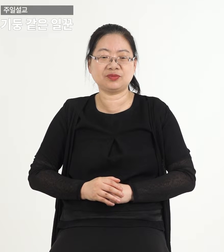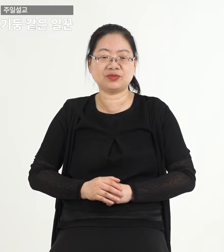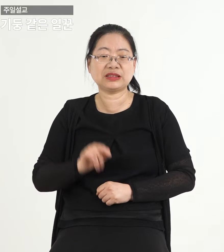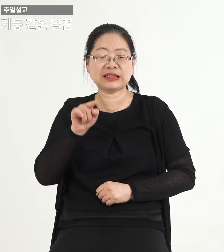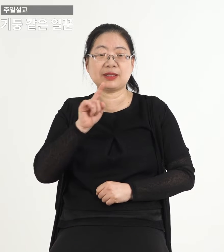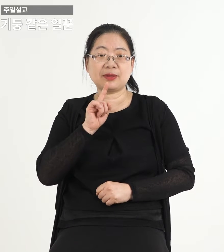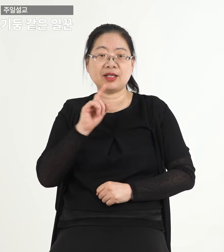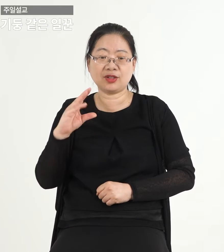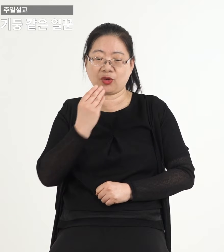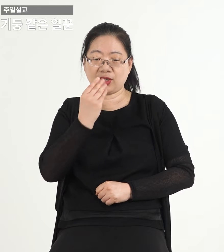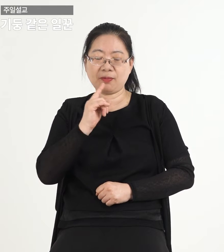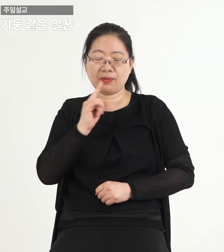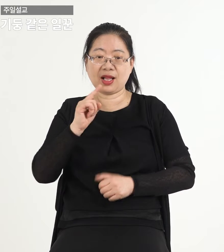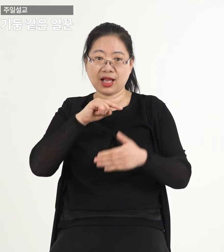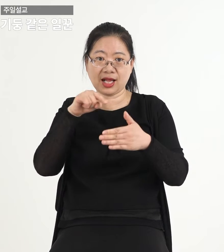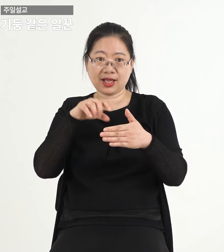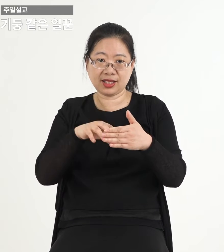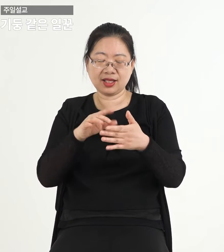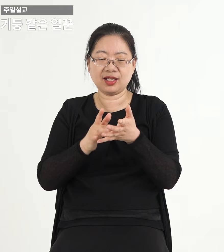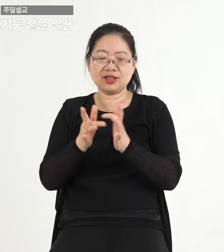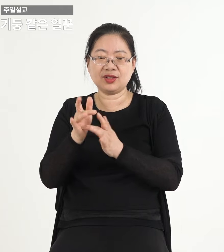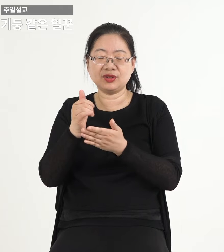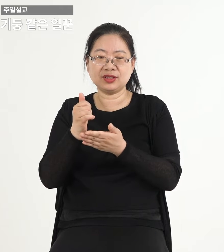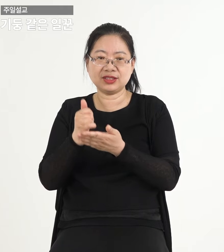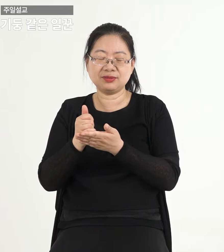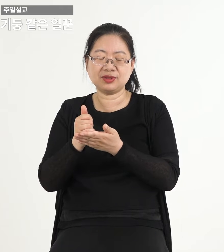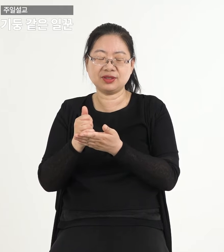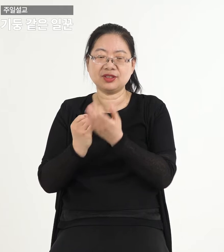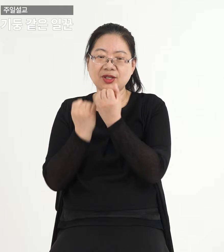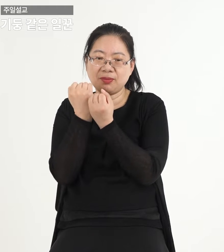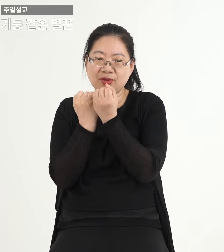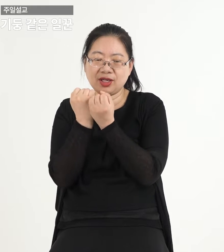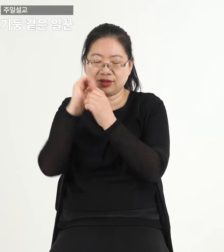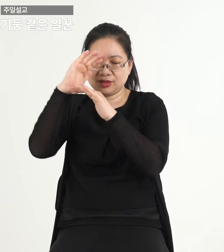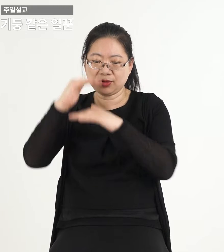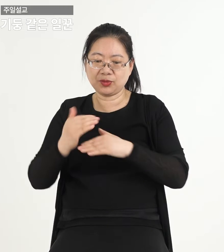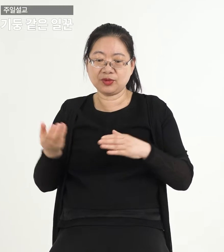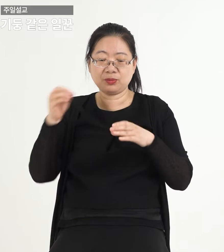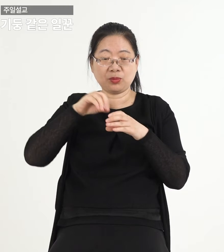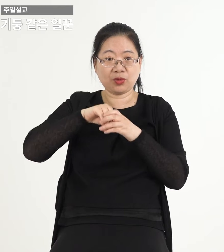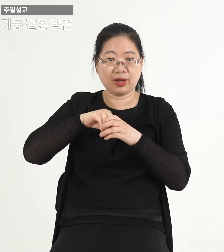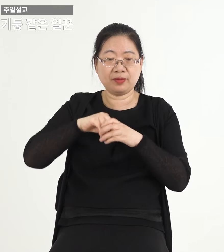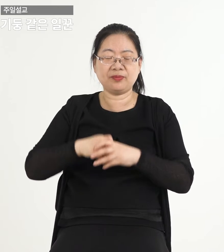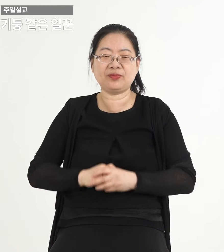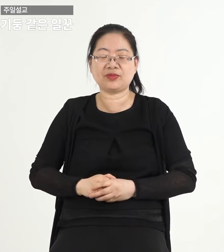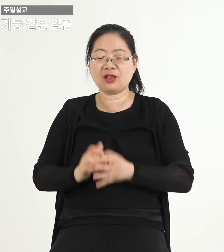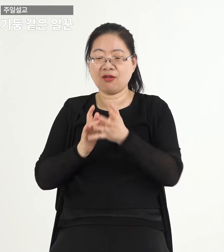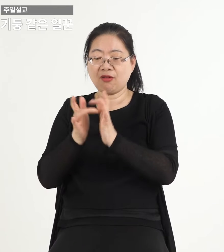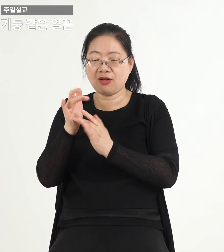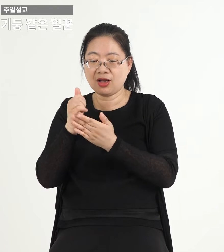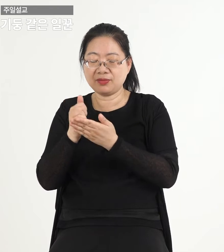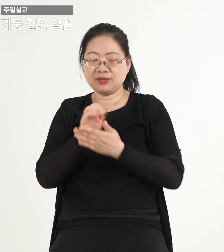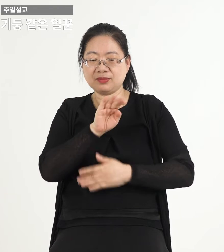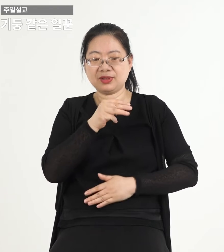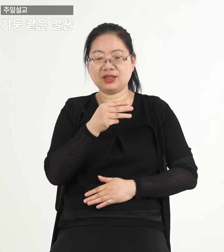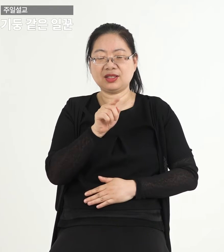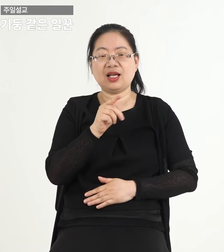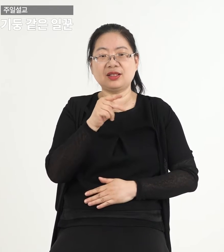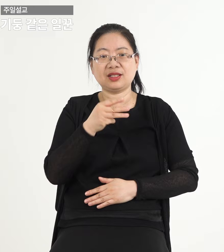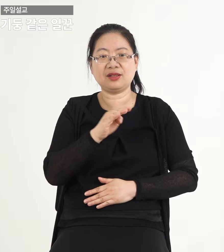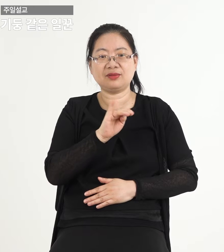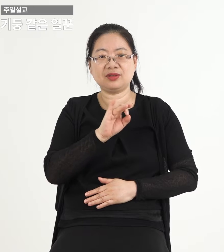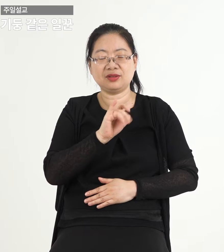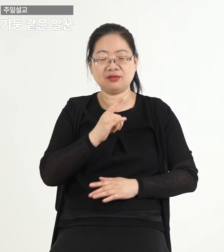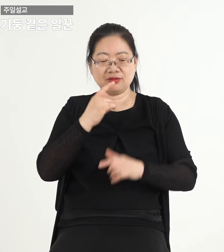있습니다. 그 예수님이 빌라델비아 교회 성도들에게 자기를